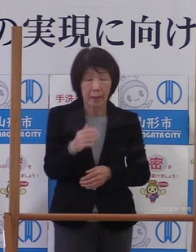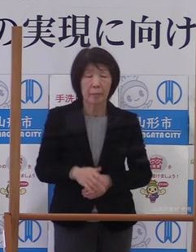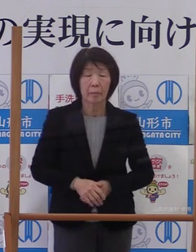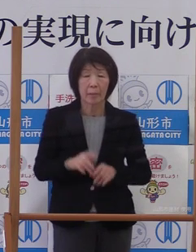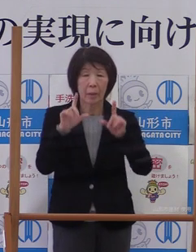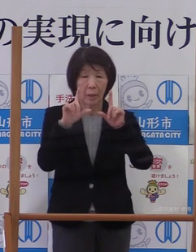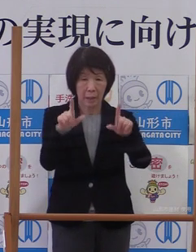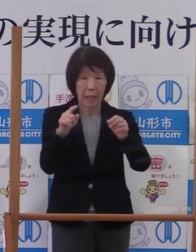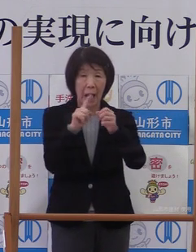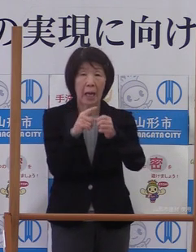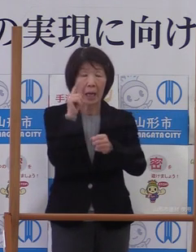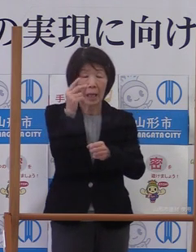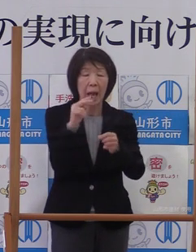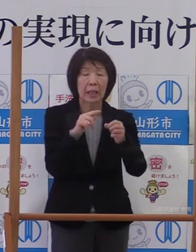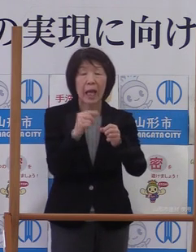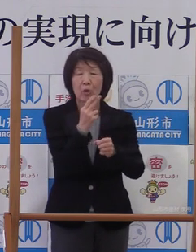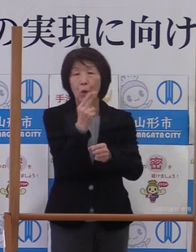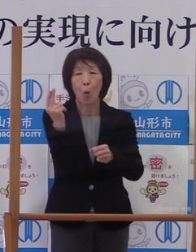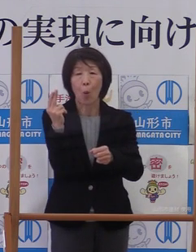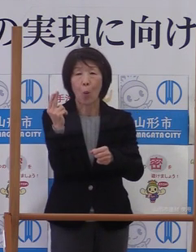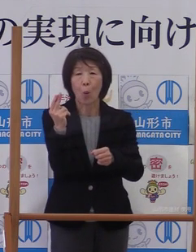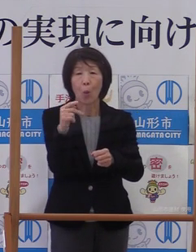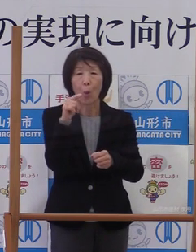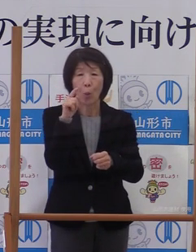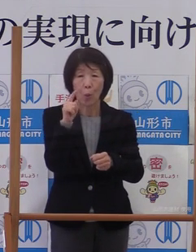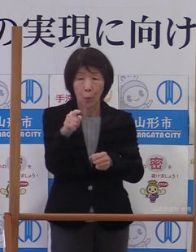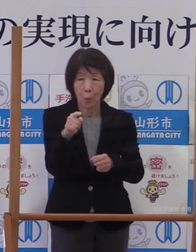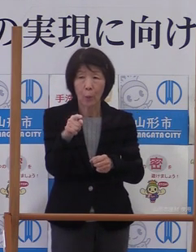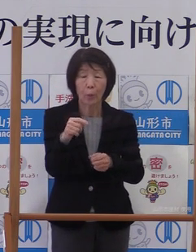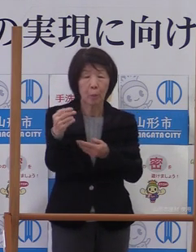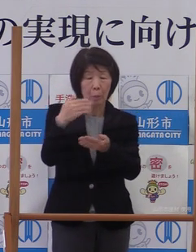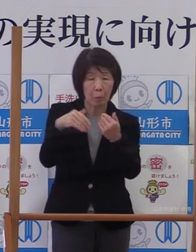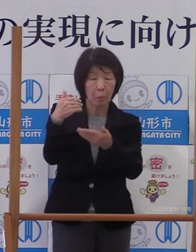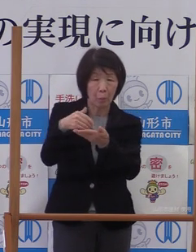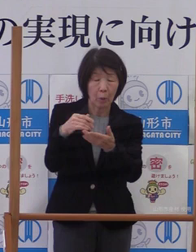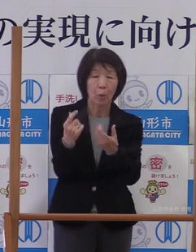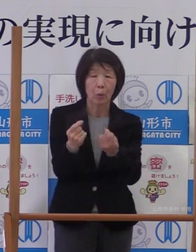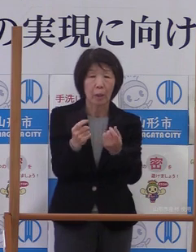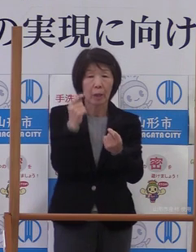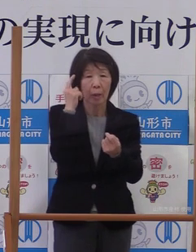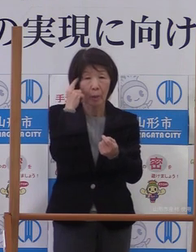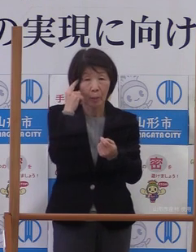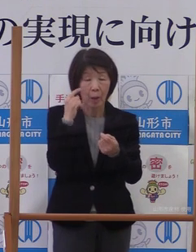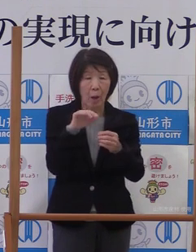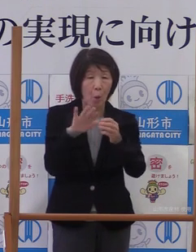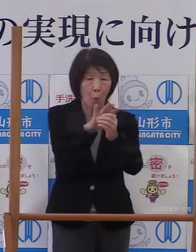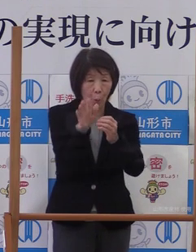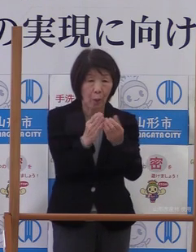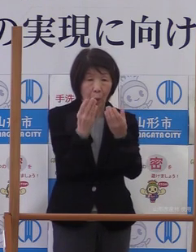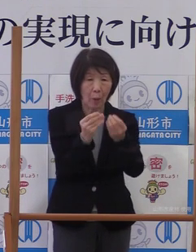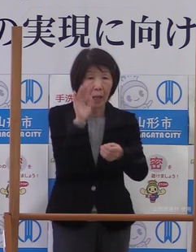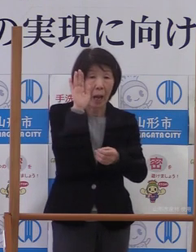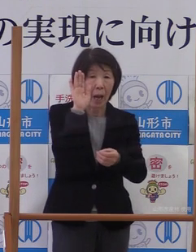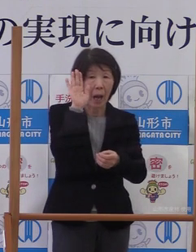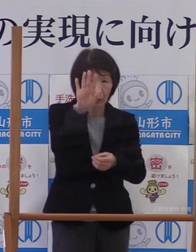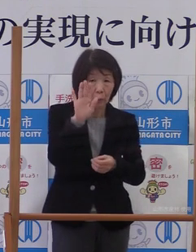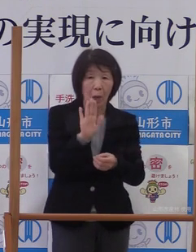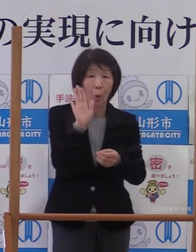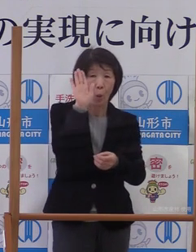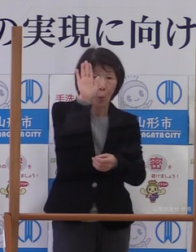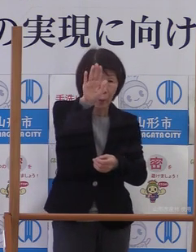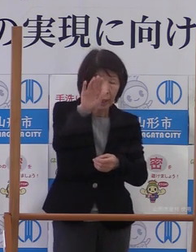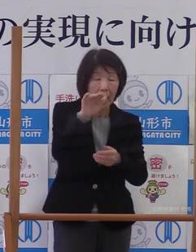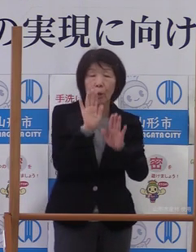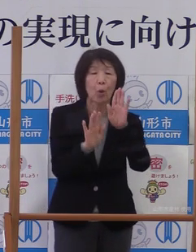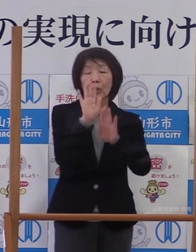度につきましてはご指摘の通りかと思うんですけれども、この5の影響がまだ読めないところがございます。です